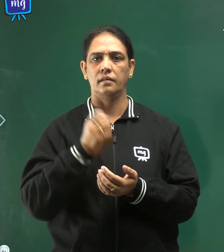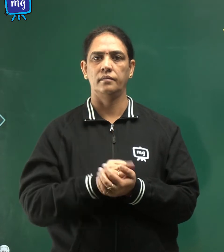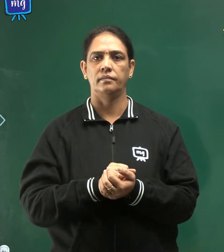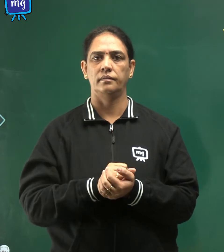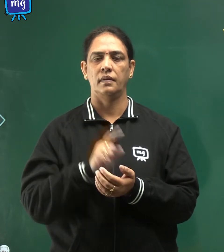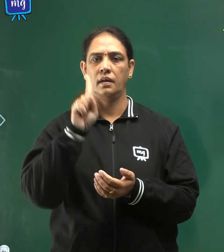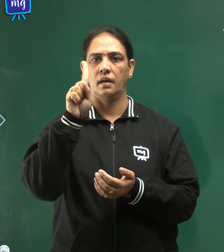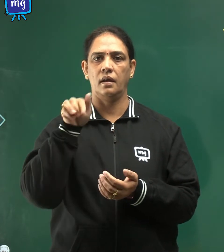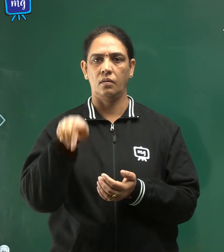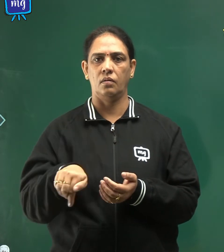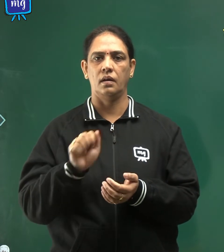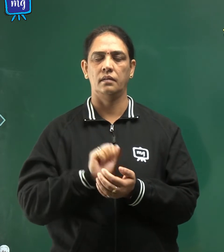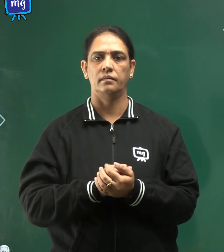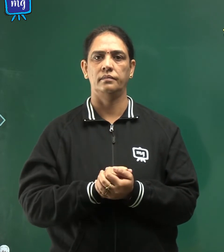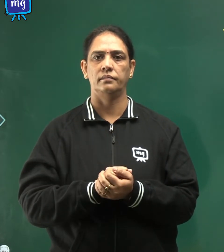1 होगा।